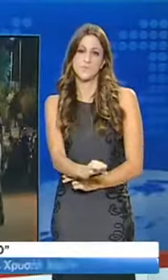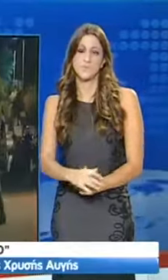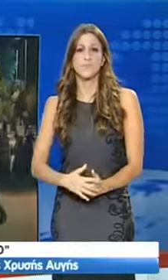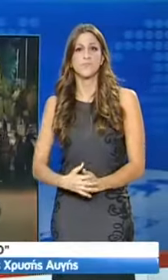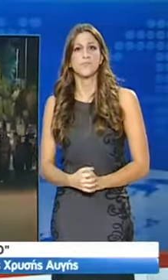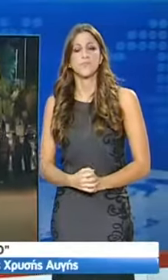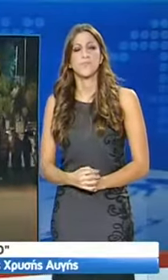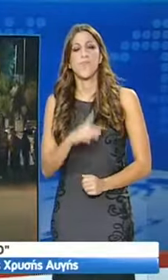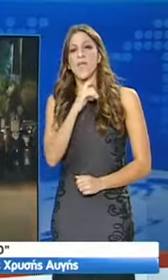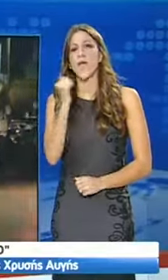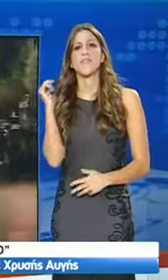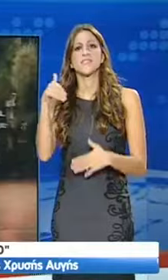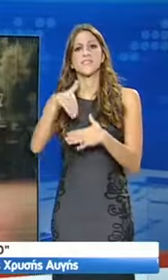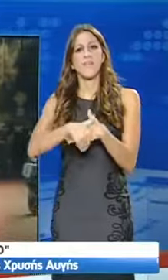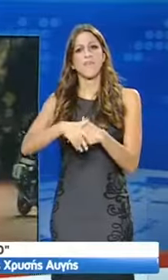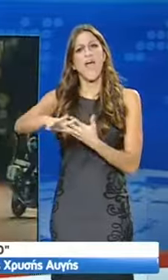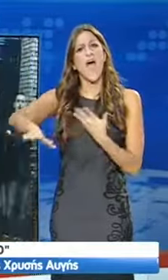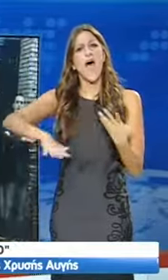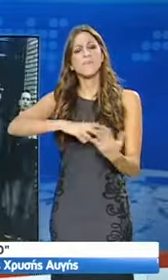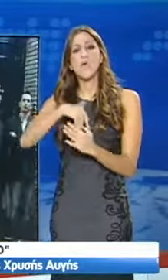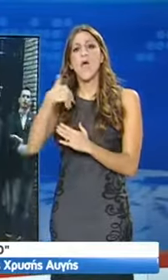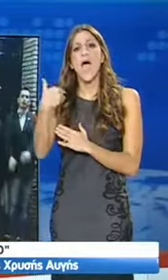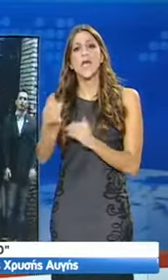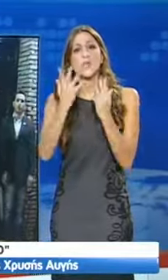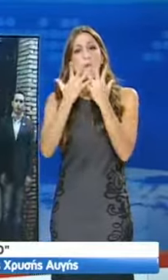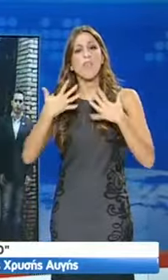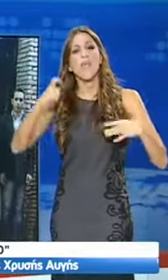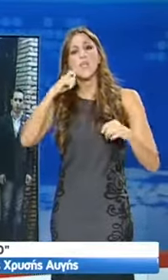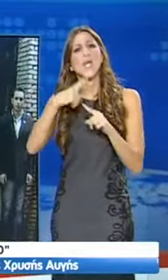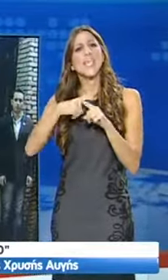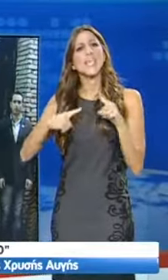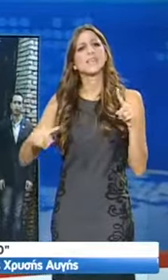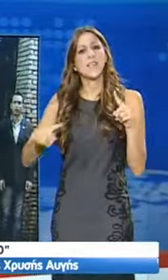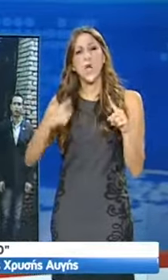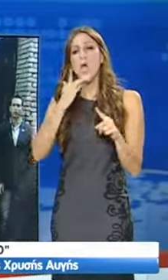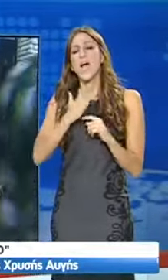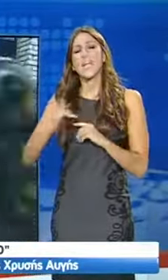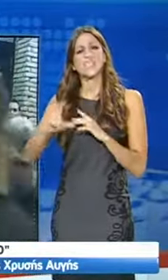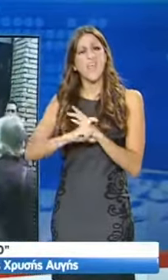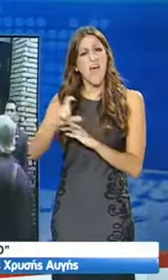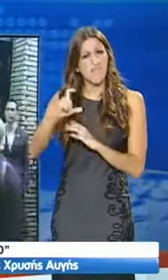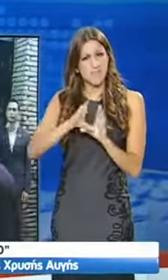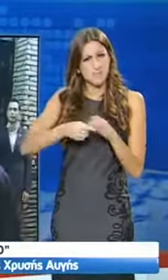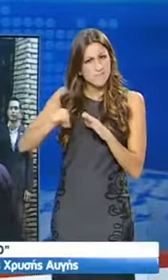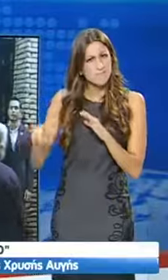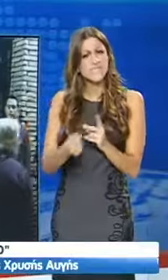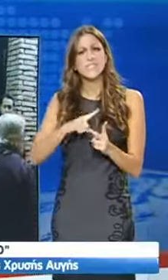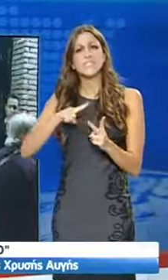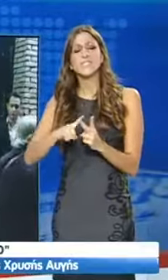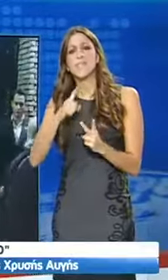πνευματικό κόσμο προκάλεσαν τα χθεσινά επεισόδια έξω από το θέατρο Χιτήριο, από παραθρησκευτικές οργανώσεις και τη Χρυσή Αυγή. Εις βάρος